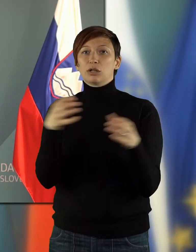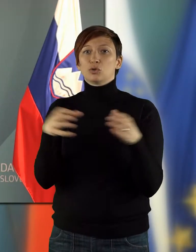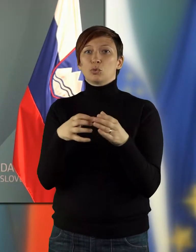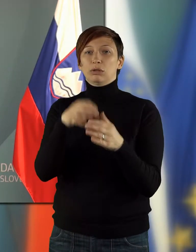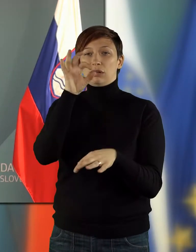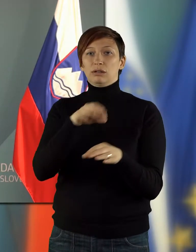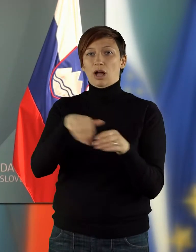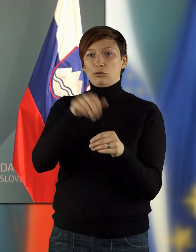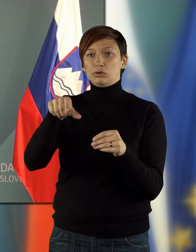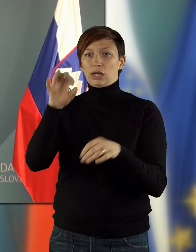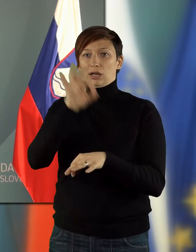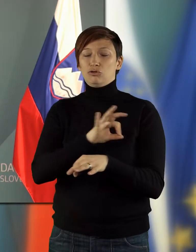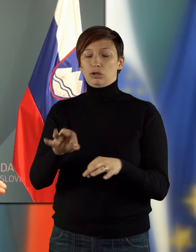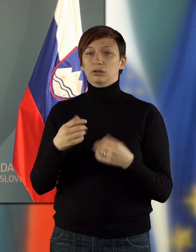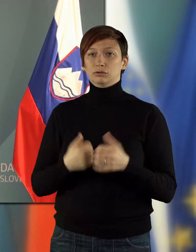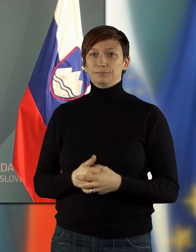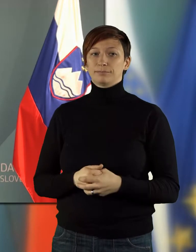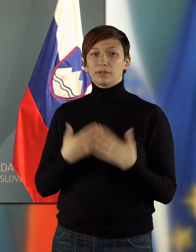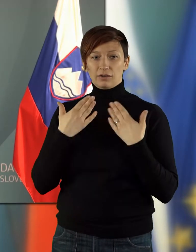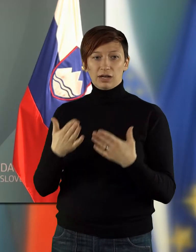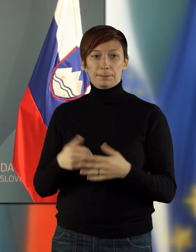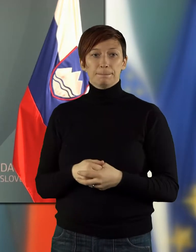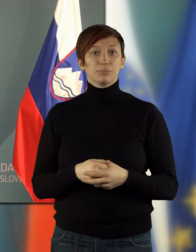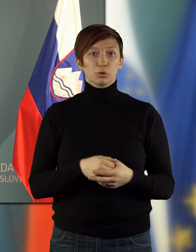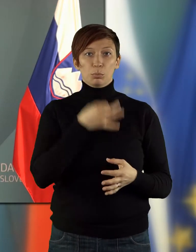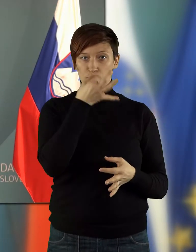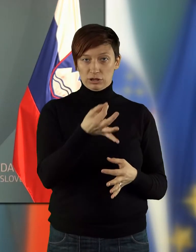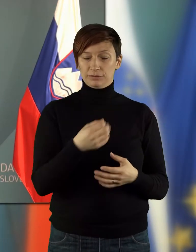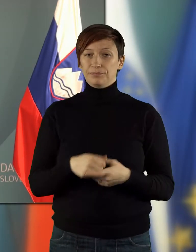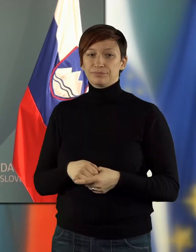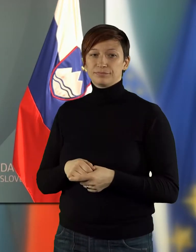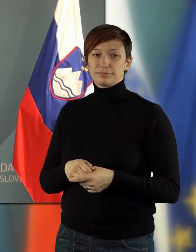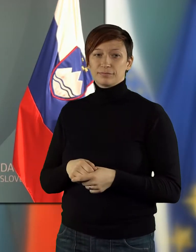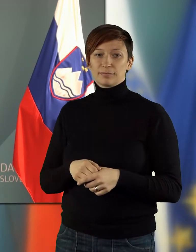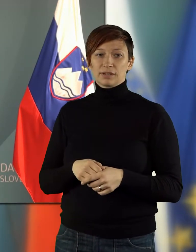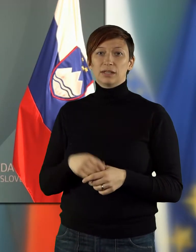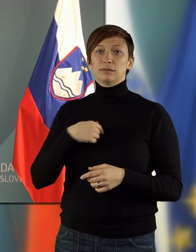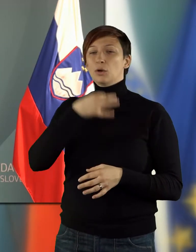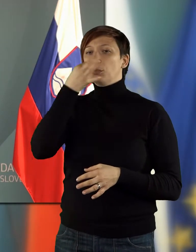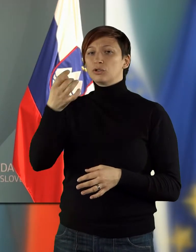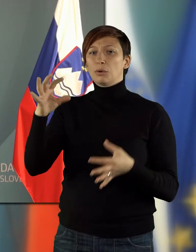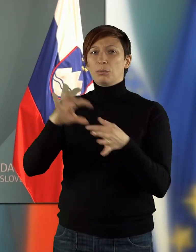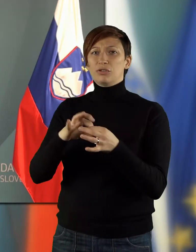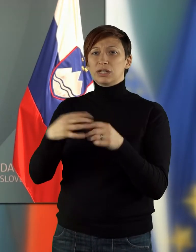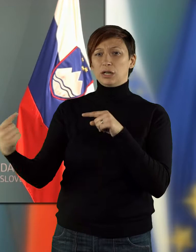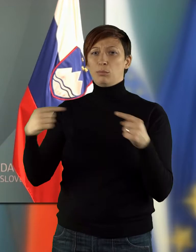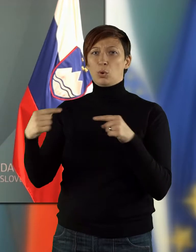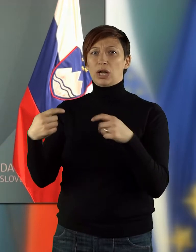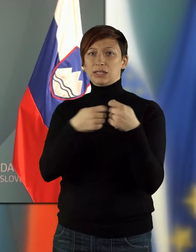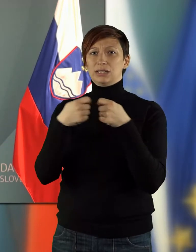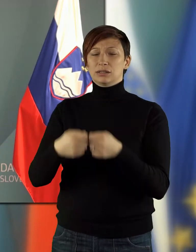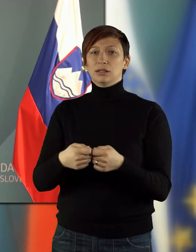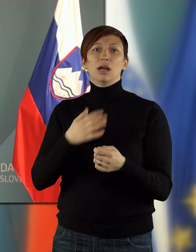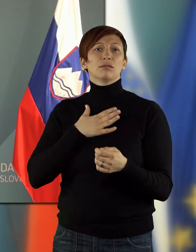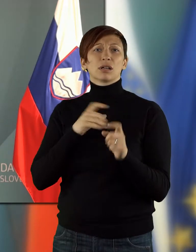popravek skupnega kadrovskega načrta. Toliko. Hvala. Prosim. Sanja Hrgota, Planet TV. Samo eno vprašanje vezano na ta